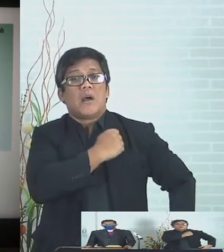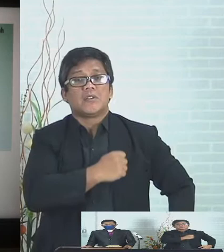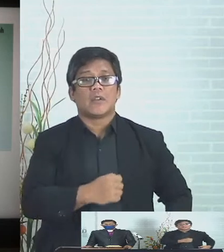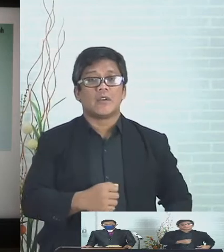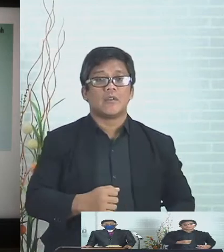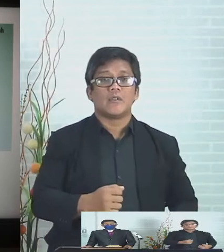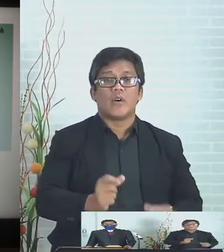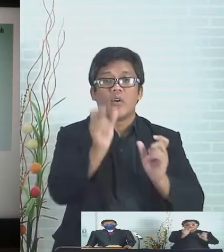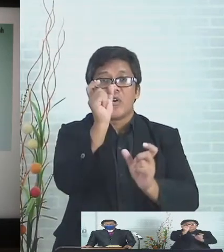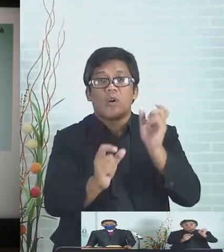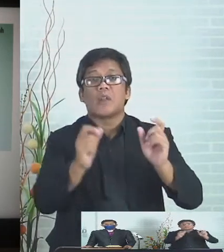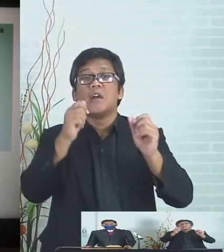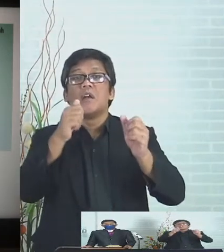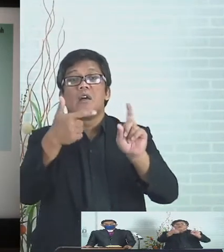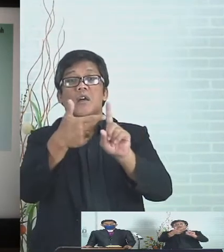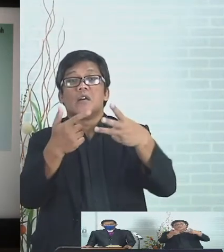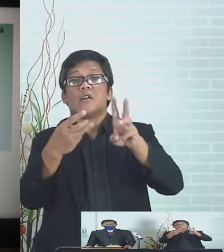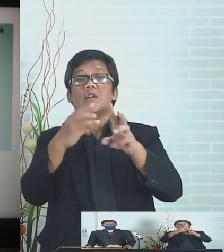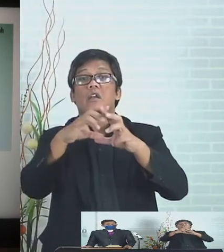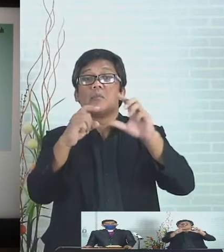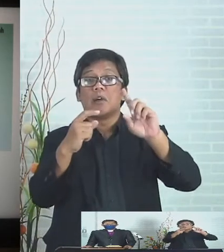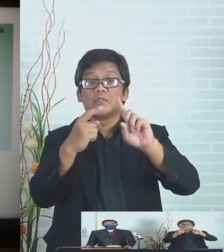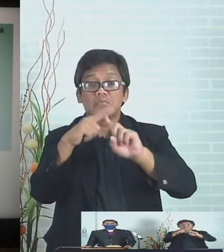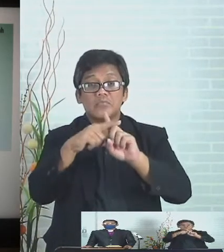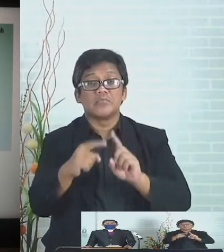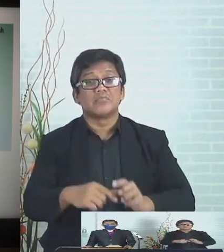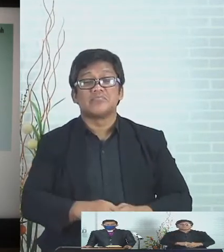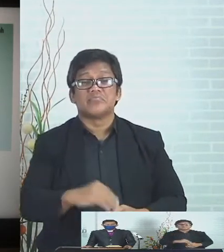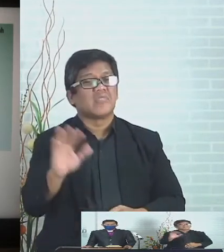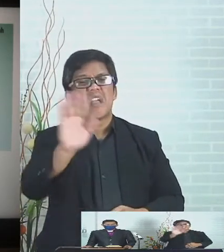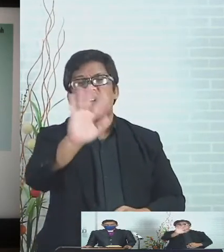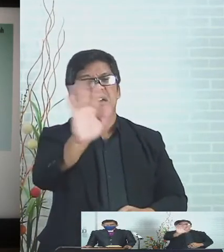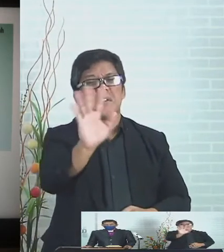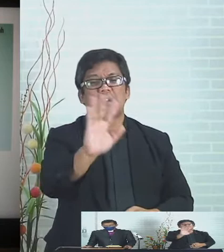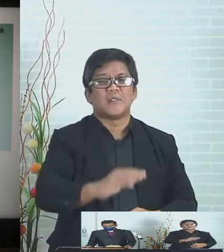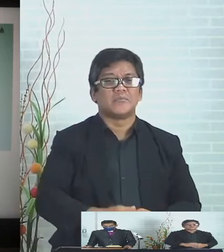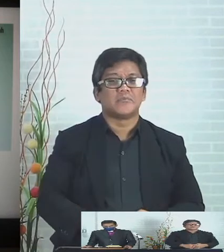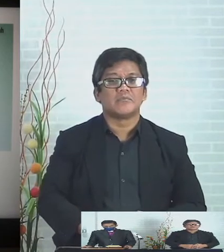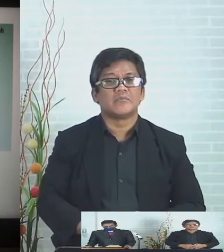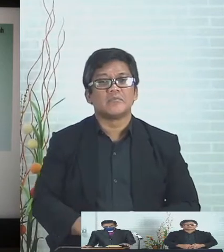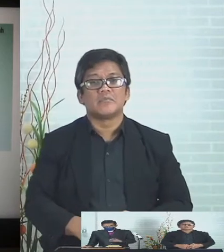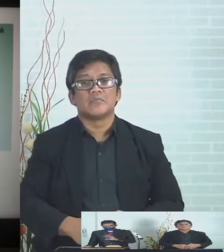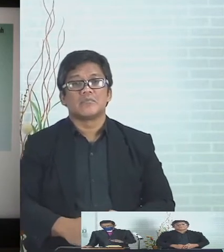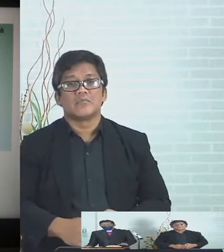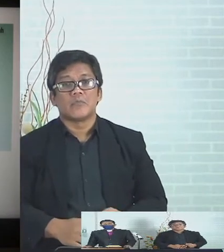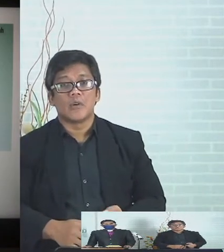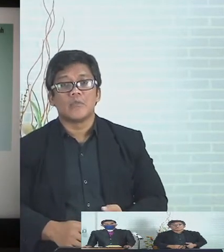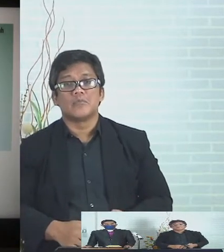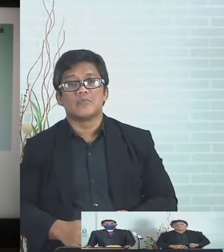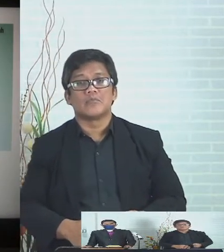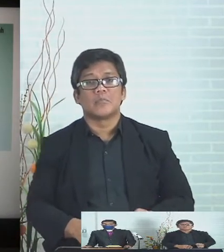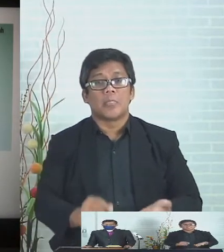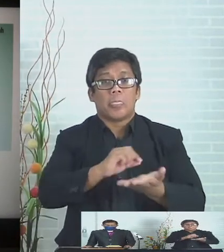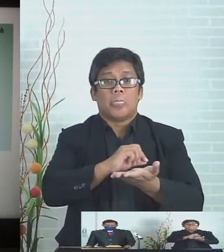kuat orang-orang itu kelompok-kelompok tertentu atau apa saja itu namanya bisa saya jual namanya mungkin masalah What